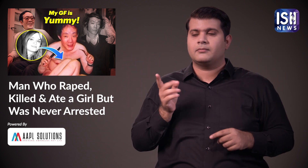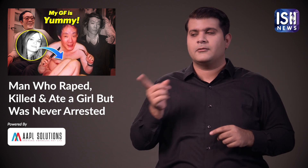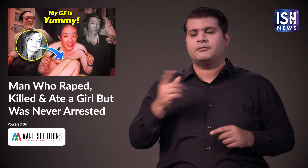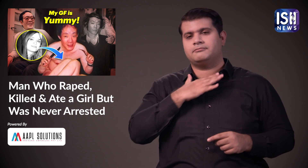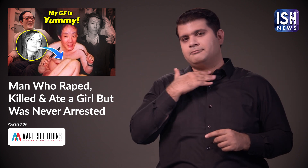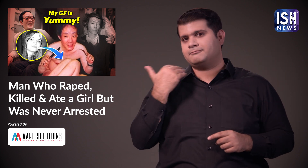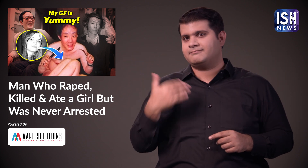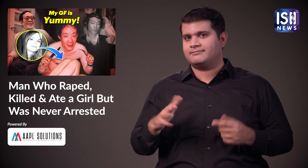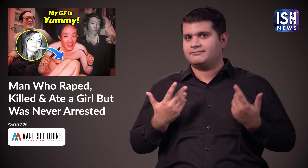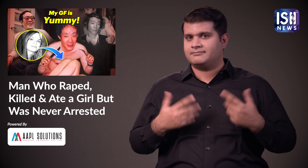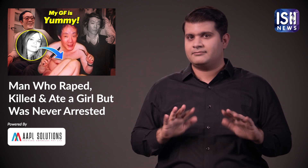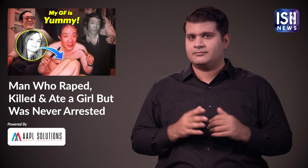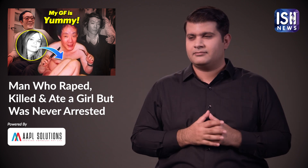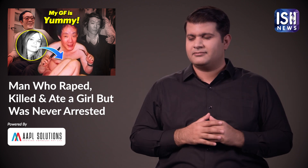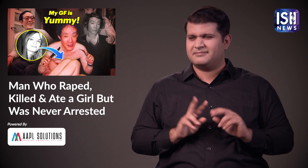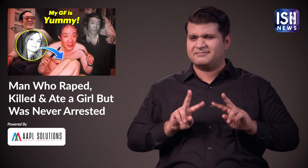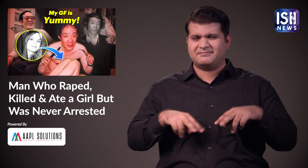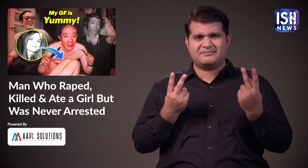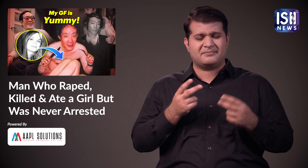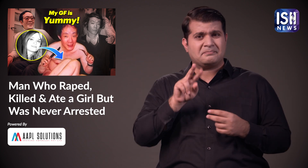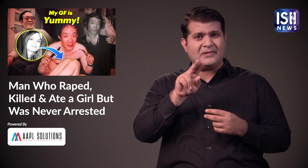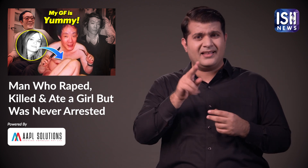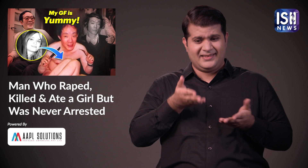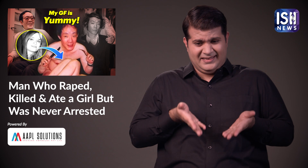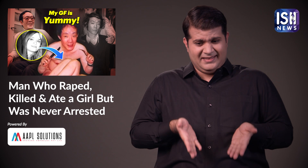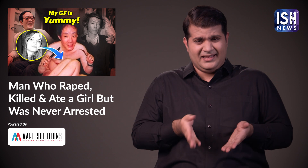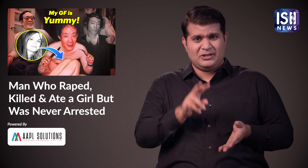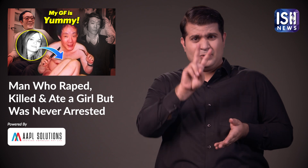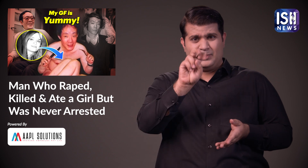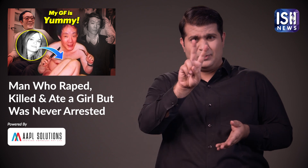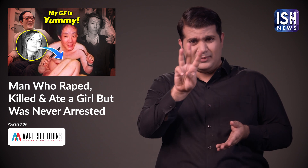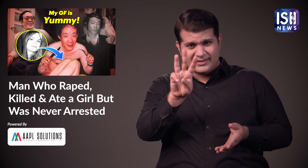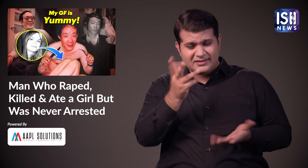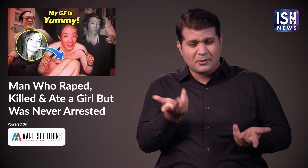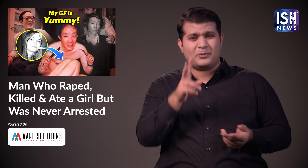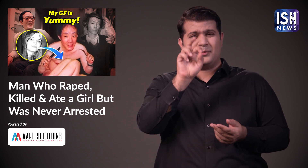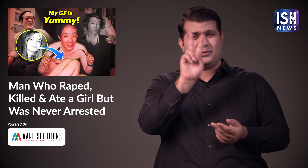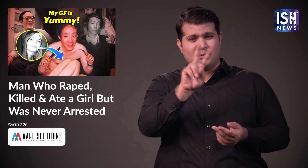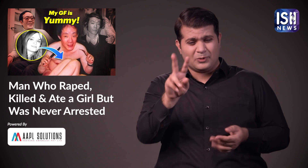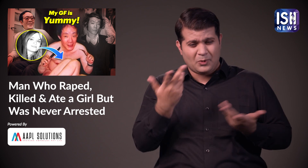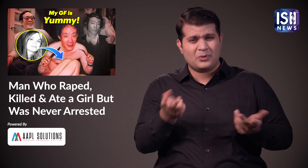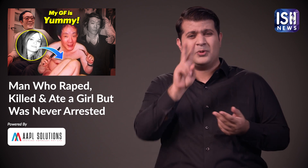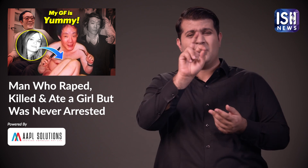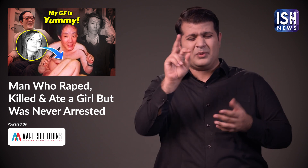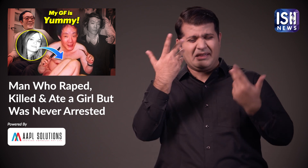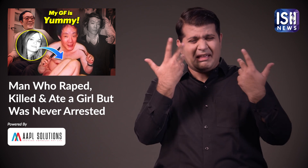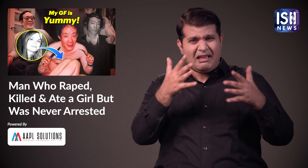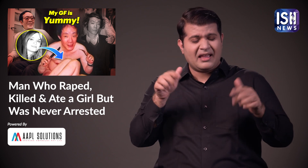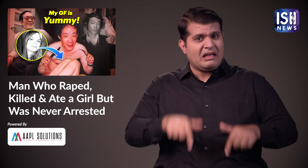अब वह मर चुका है। इसका मतलब है कि 2022 या 2023 के जघन्य अपराध कोई नई बात नहीं है और